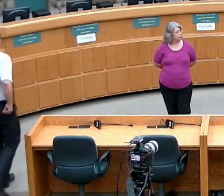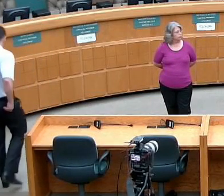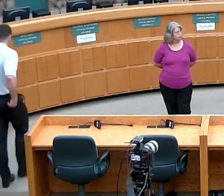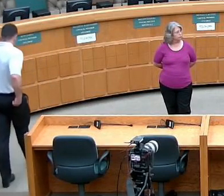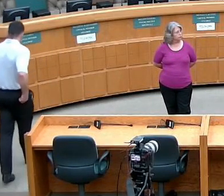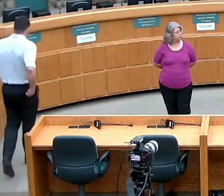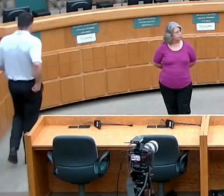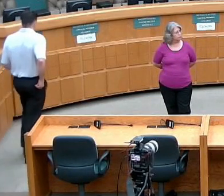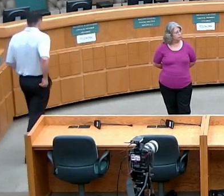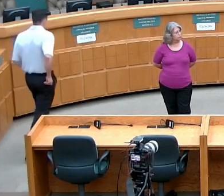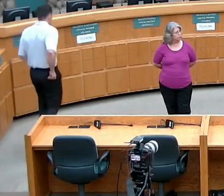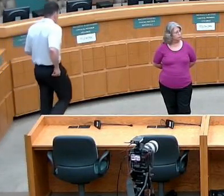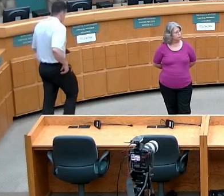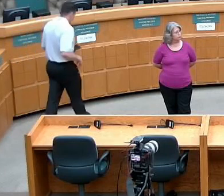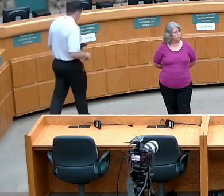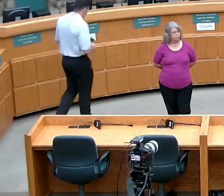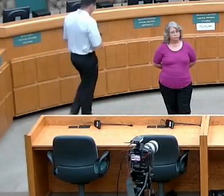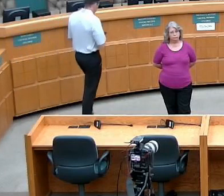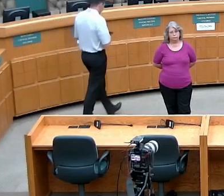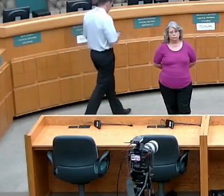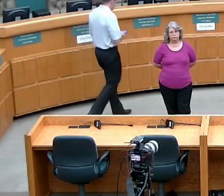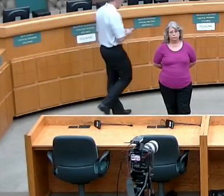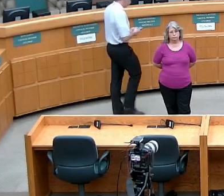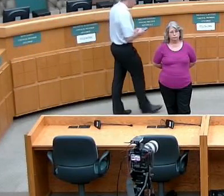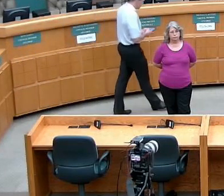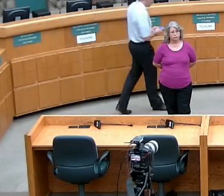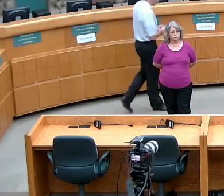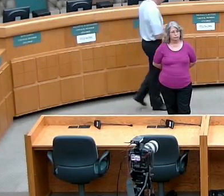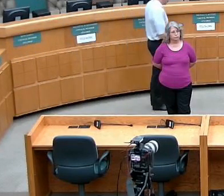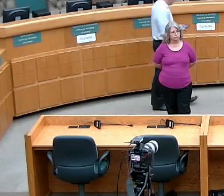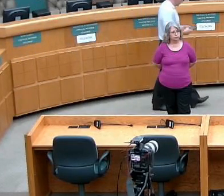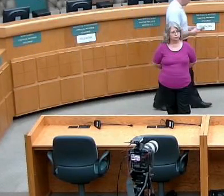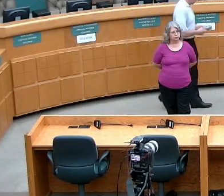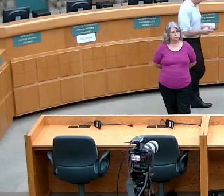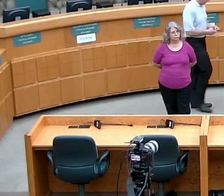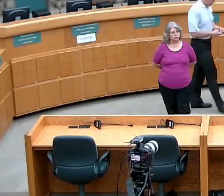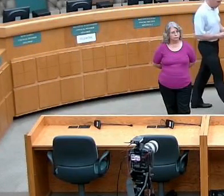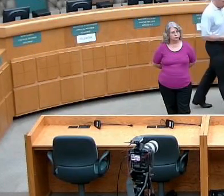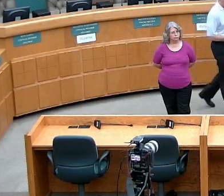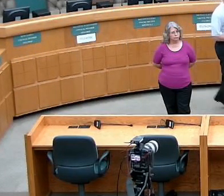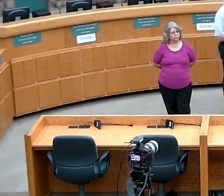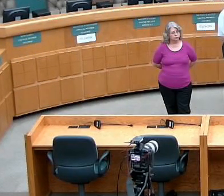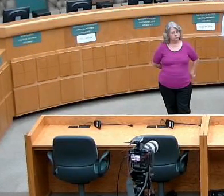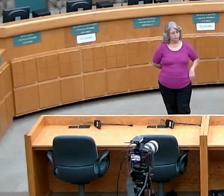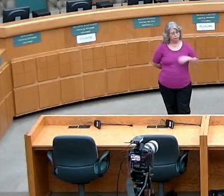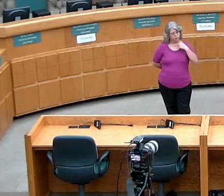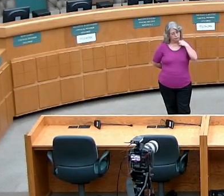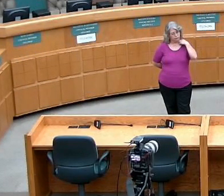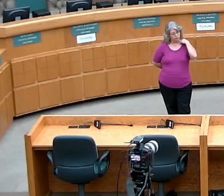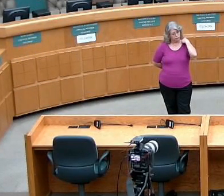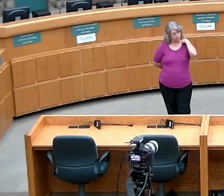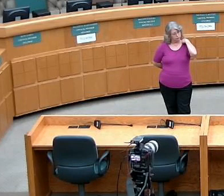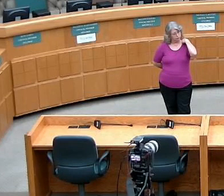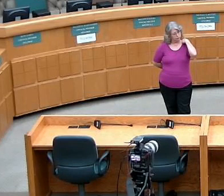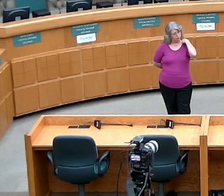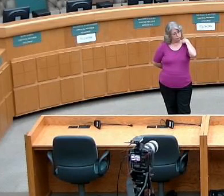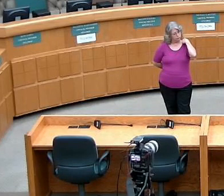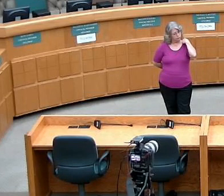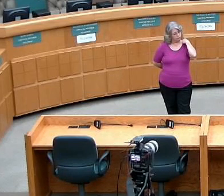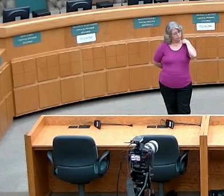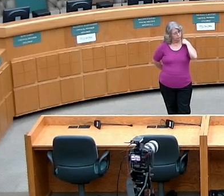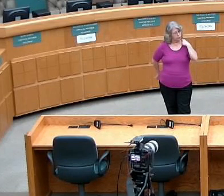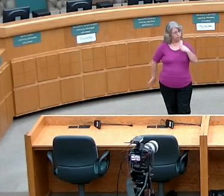suficientes y son seguidos. Existen muchas variaciones en los modelos para estimar una fecha segura para dejar el distanciamiento social, pero hoy no es el